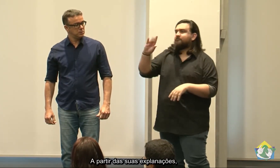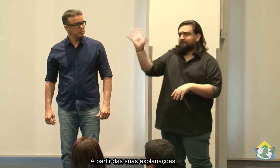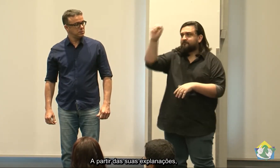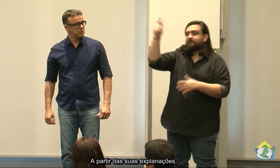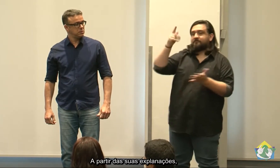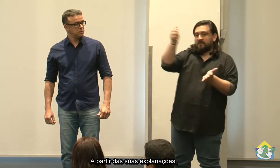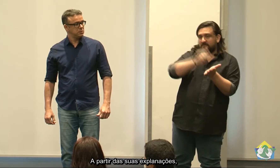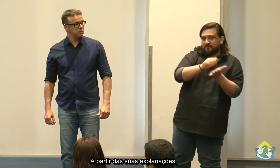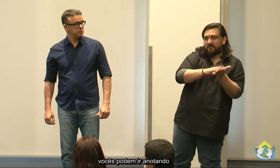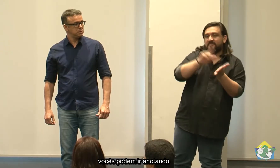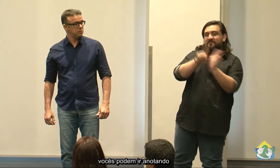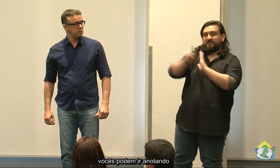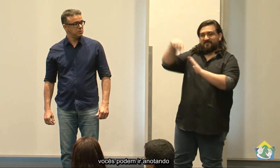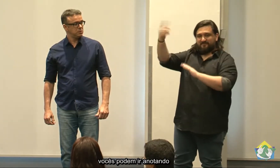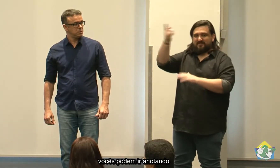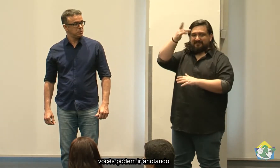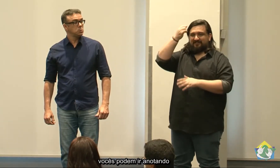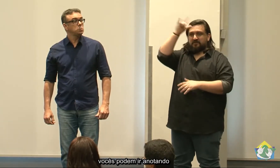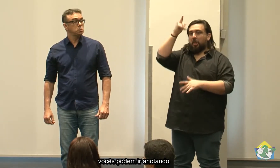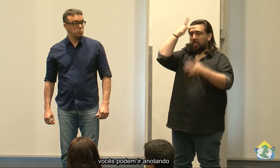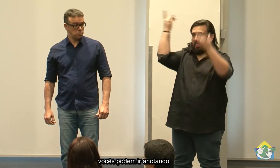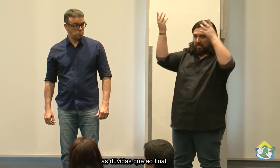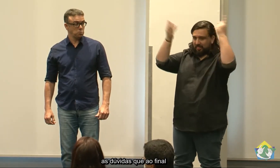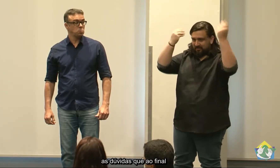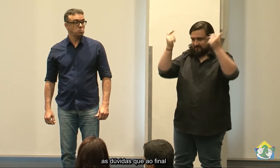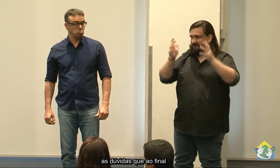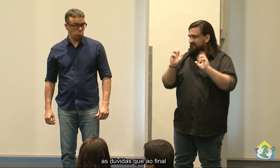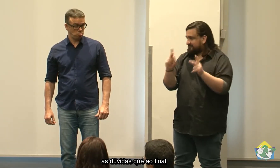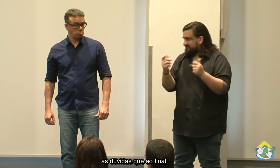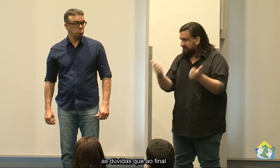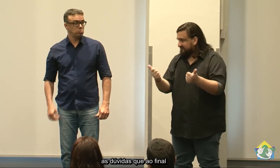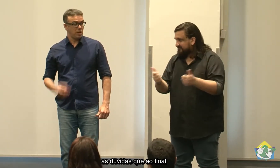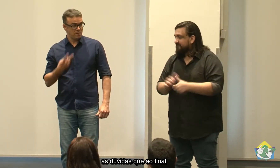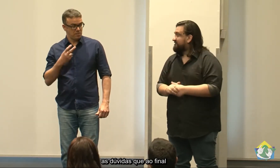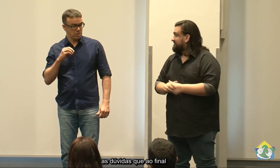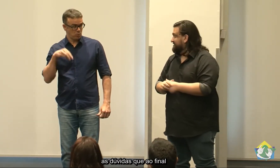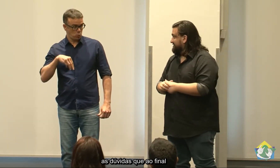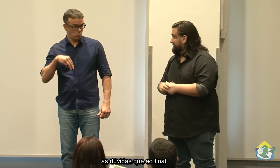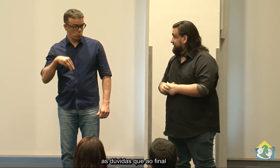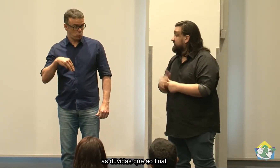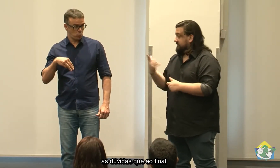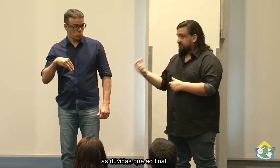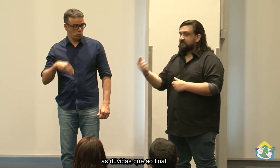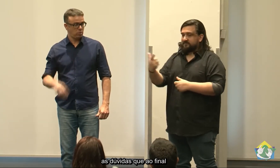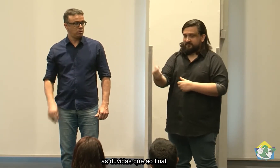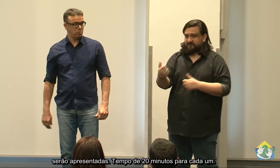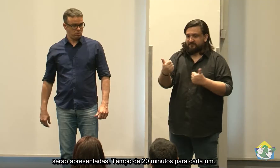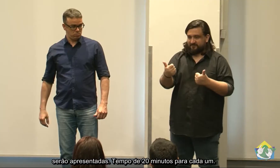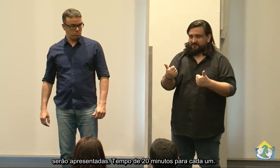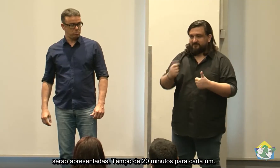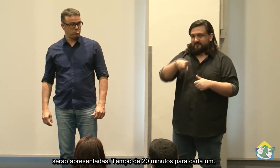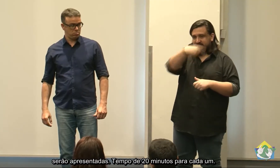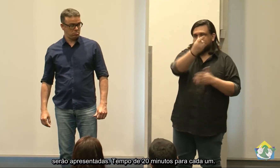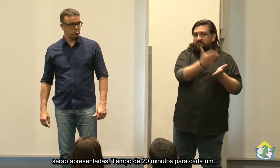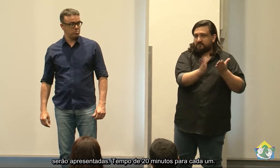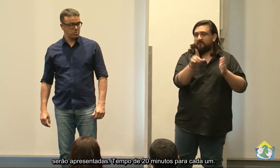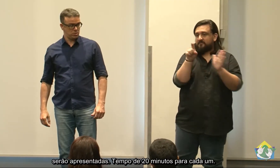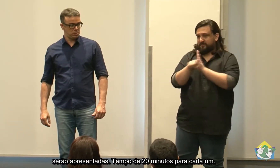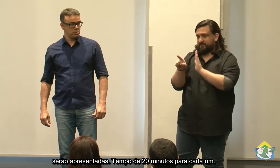suas explanações, vocês podem ir anotando as dúvidas, as perguntas, e, ao final, serão apresentadas. Tempo